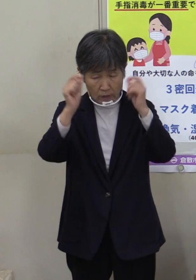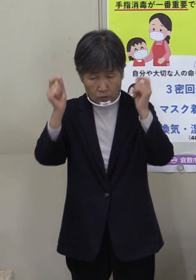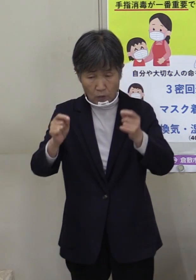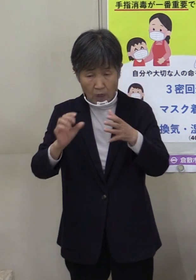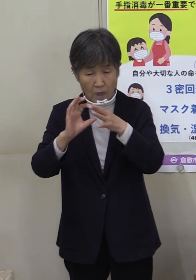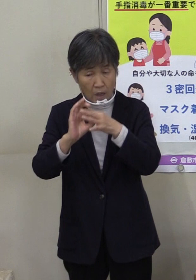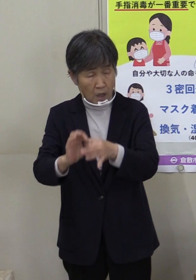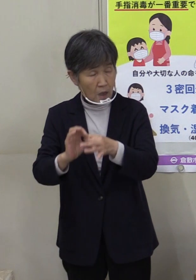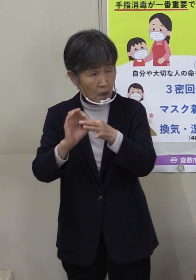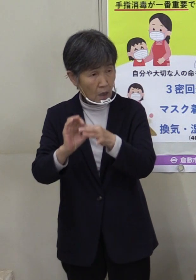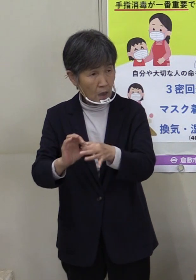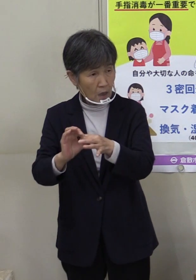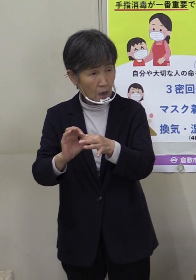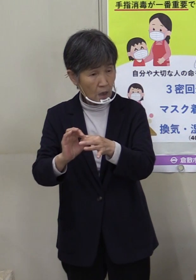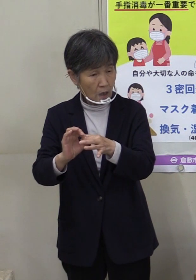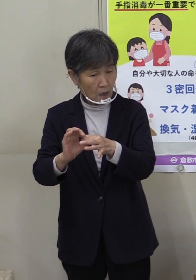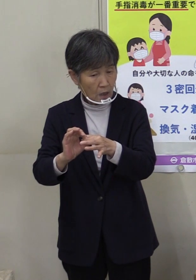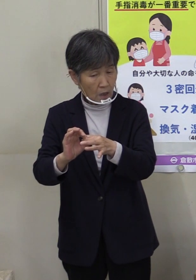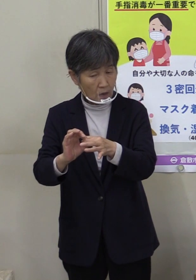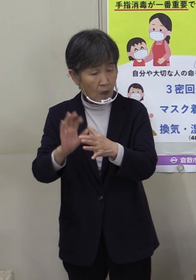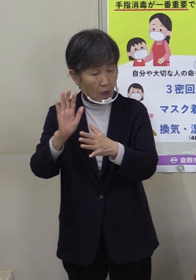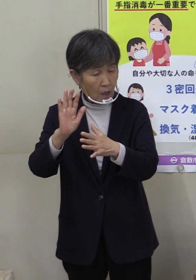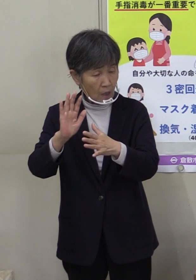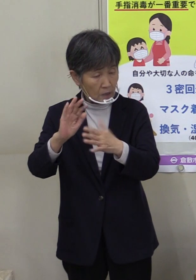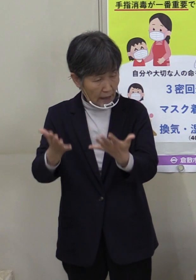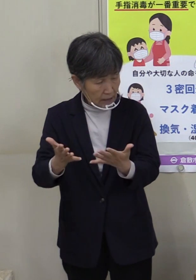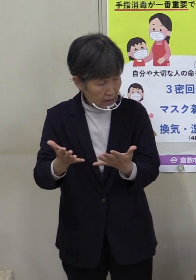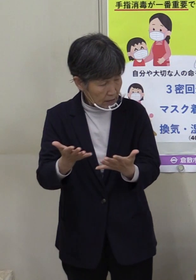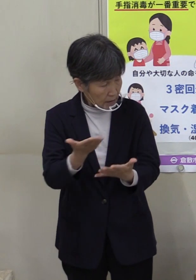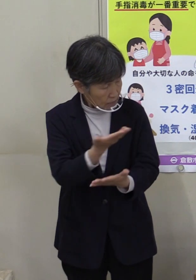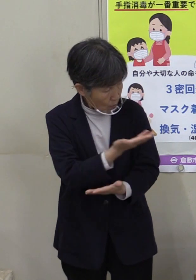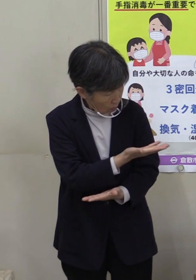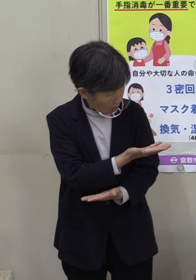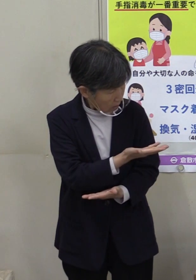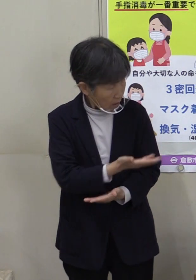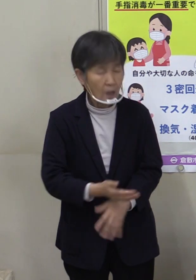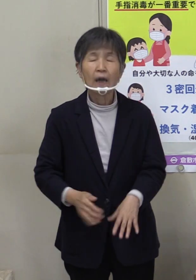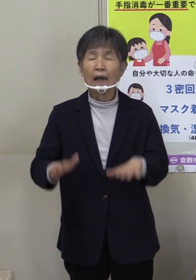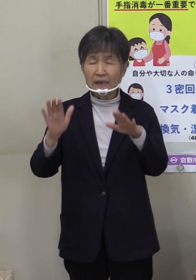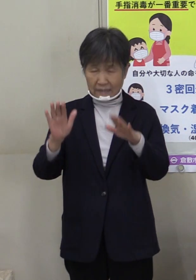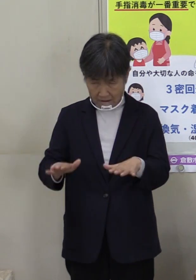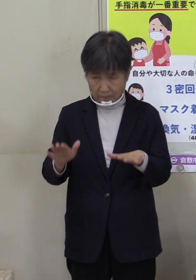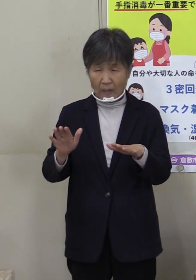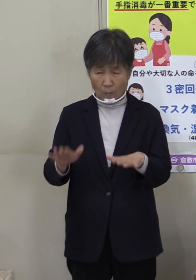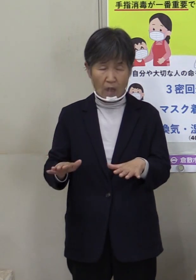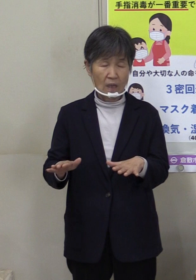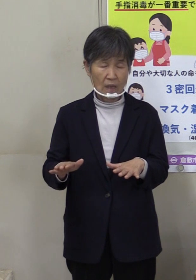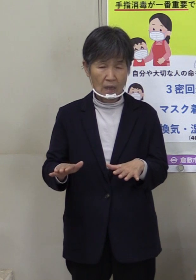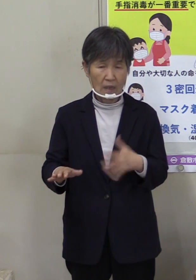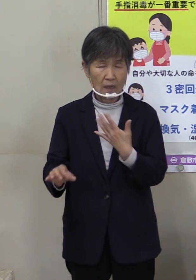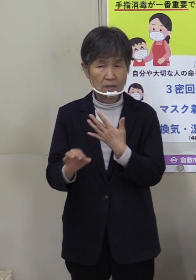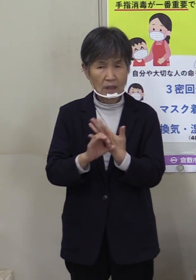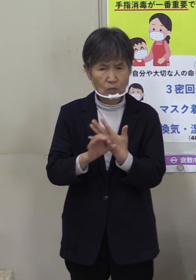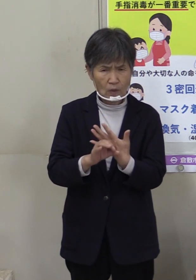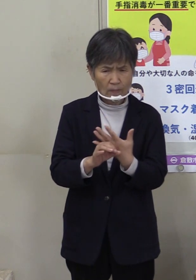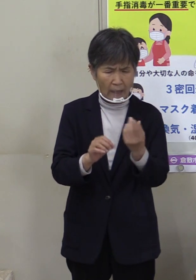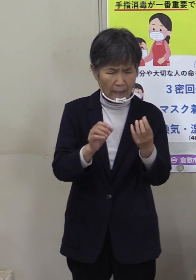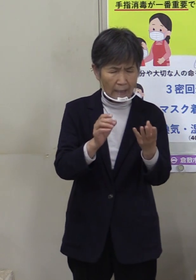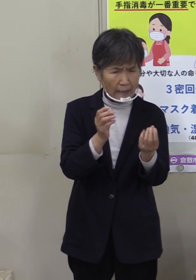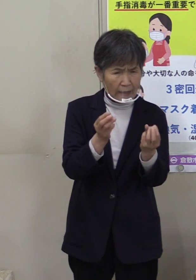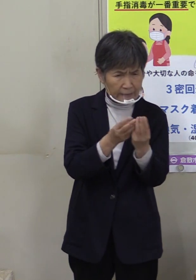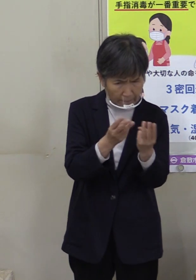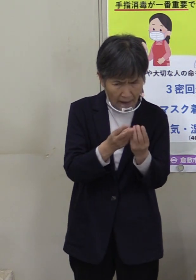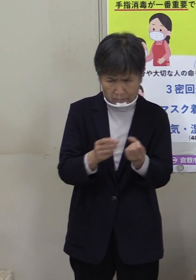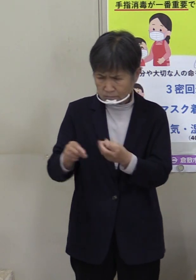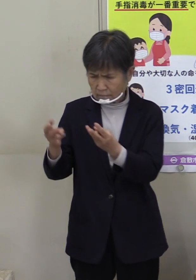方々ではないと考えていいんですか。 今の段階で、例えば何番と何番を結